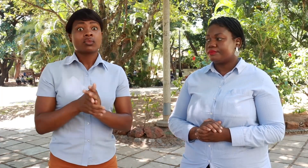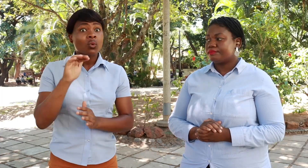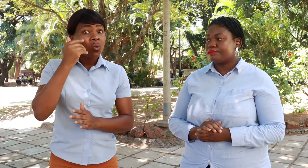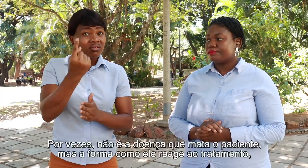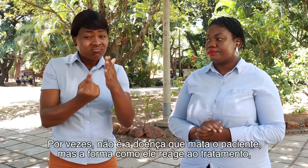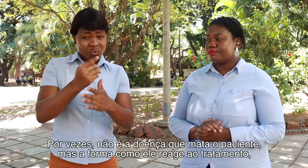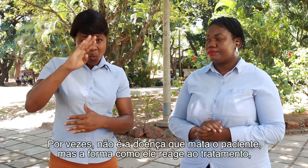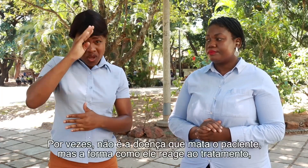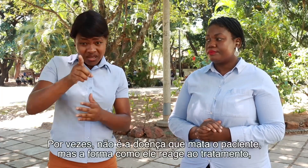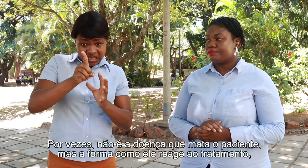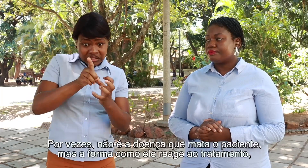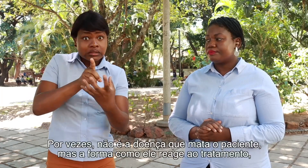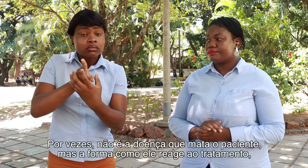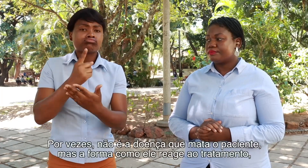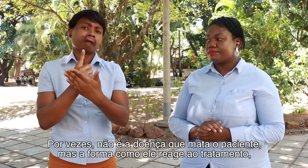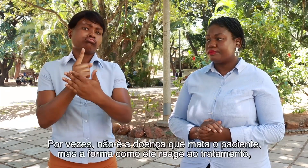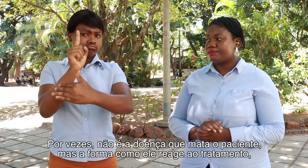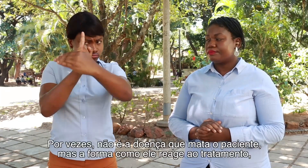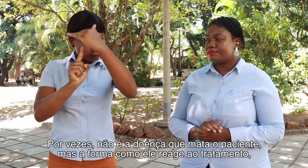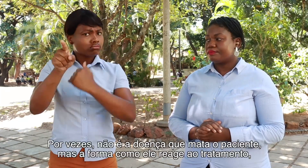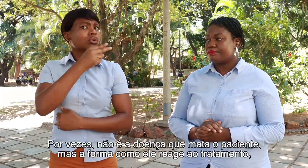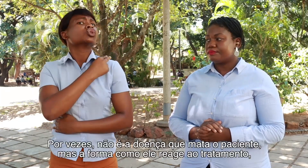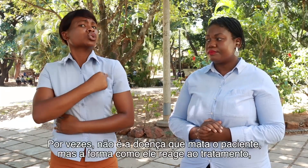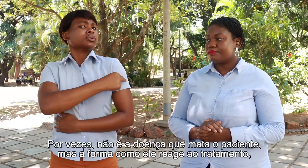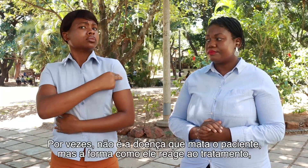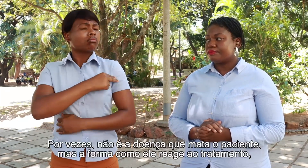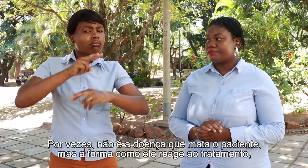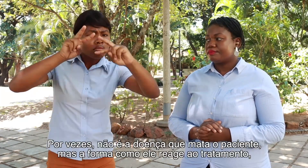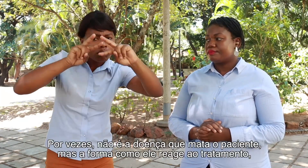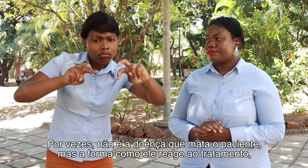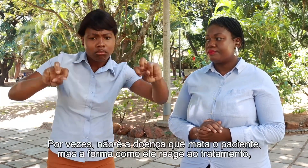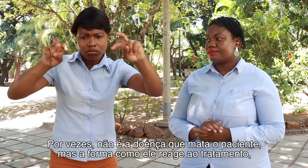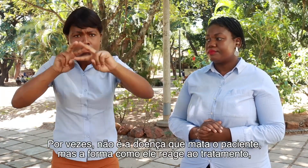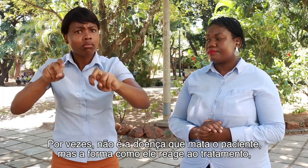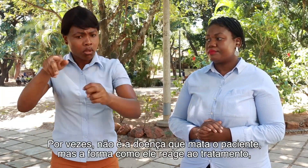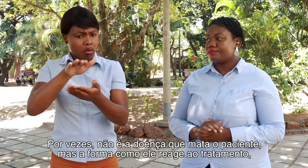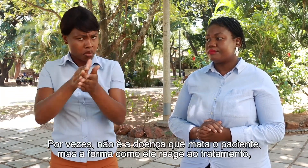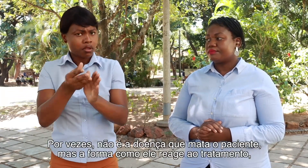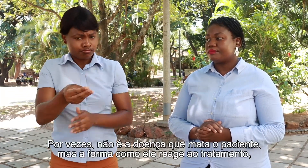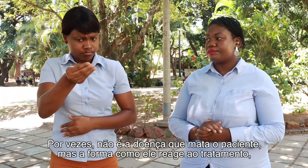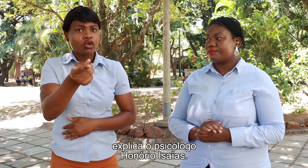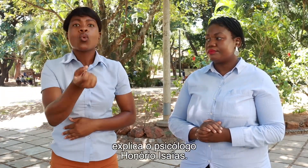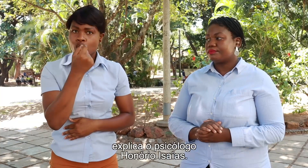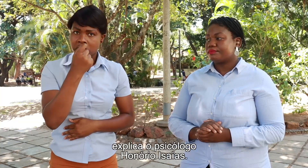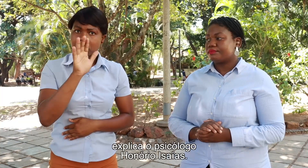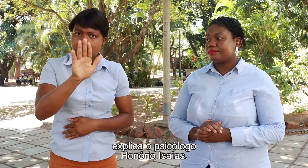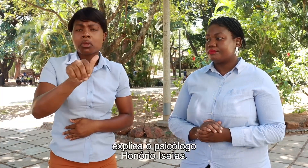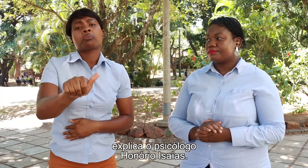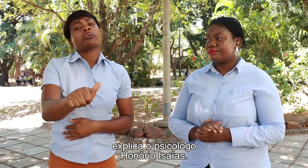Por vezes, não é a doença que mata o paciente, mas a forma como ela reage ao tratamento. Explica o